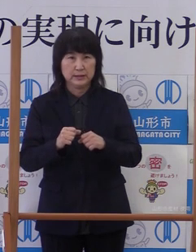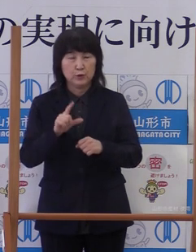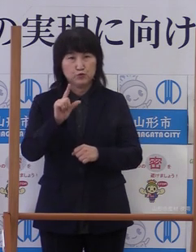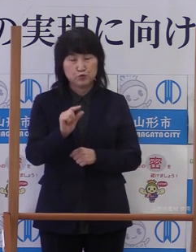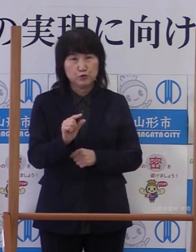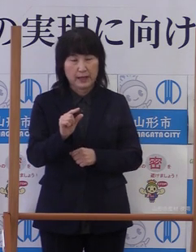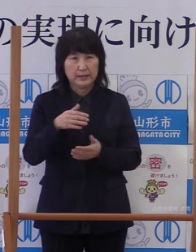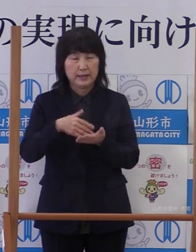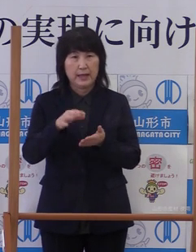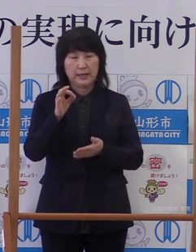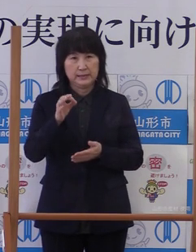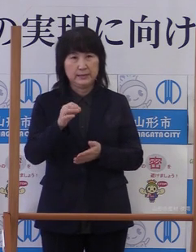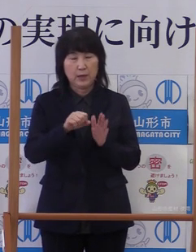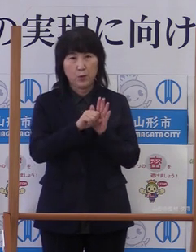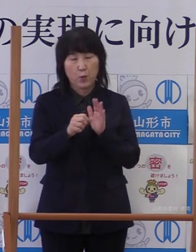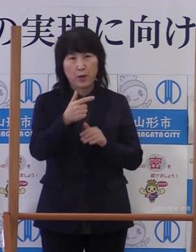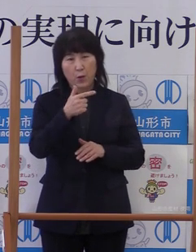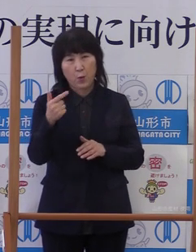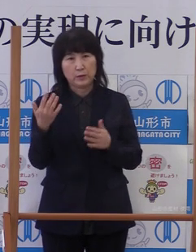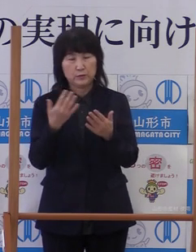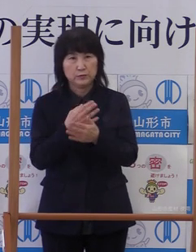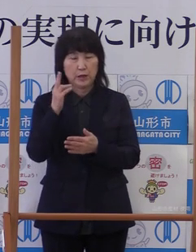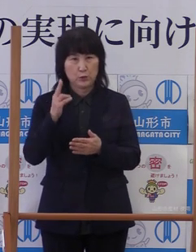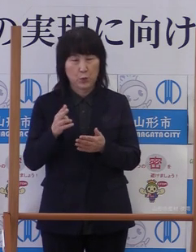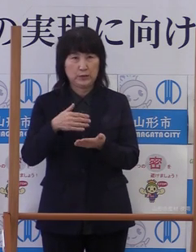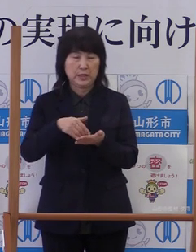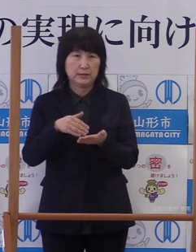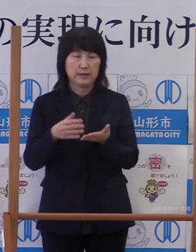費で最大の効果が出るよう精査を行いました。